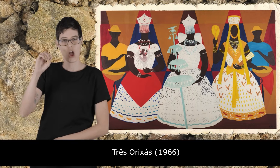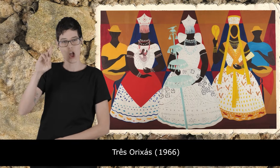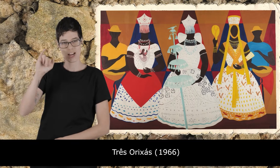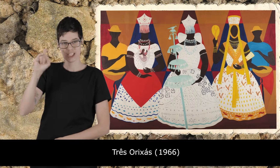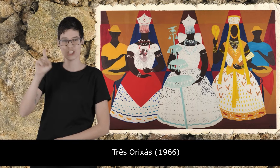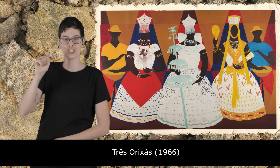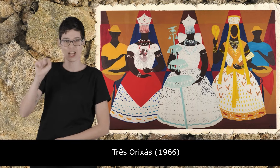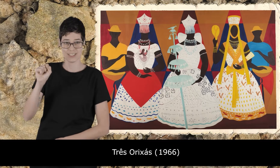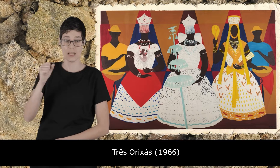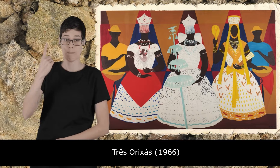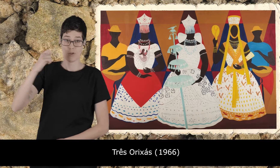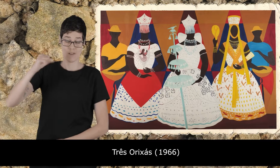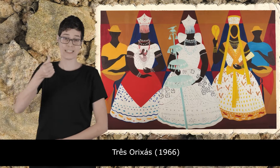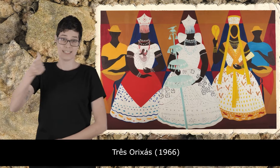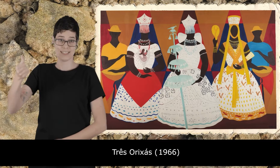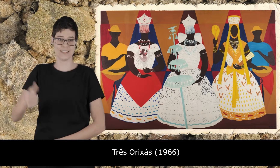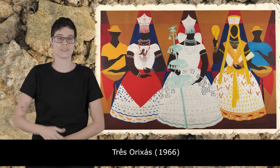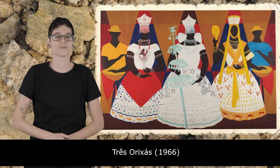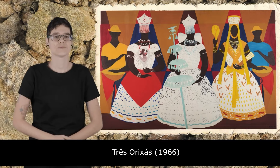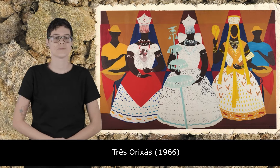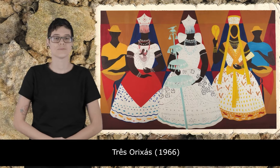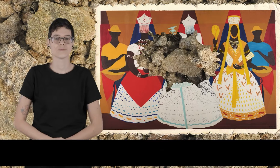Três Orixás, 1966.